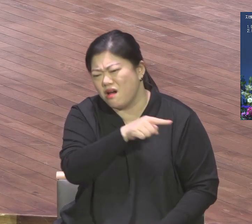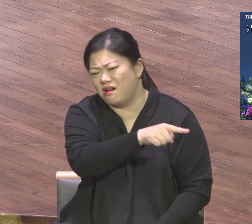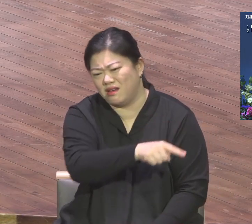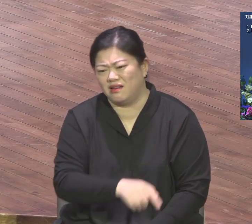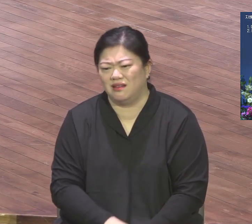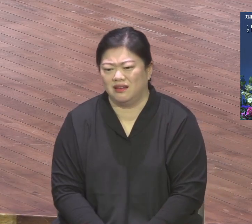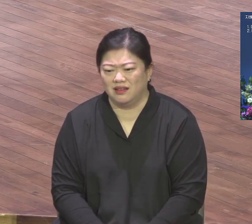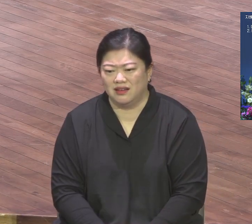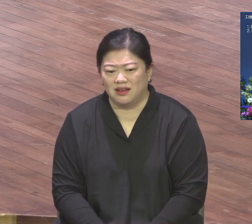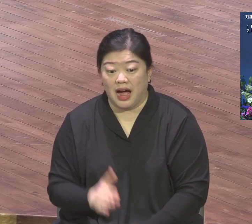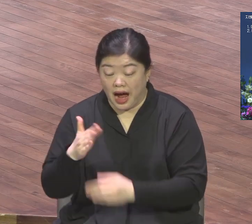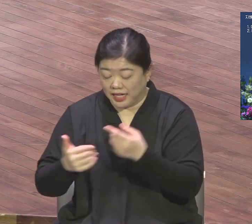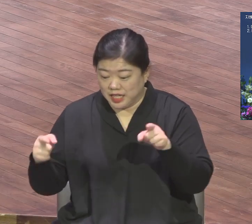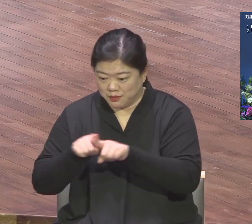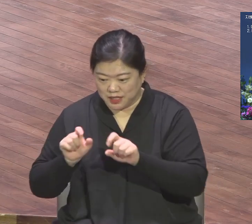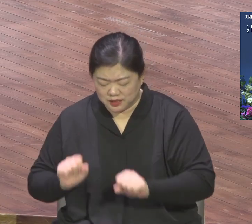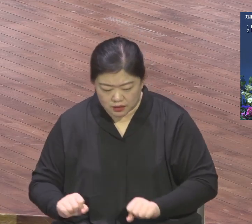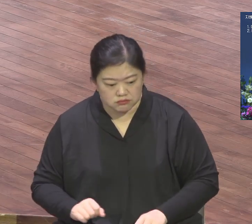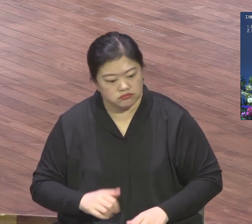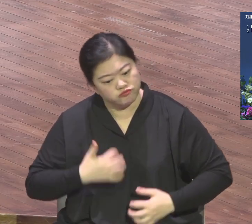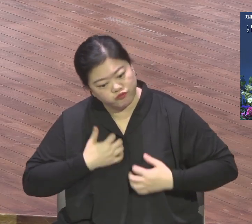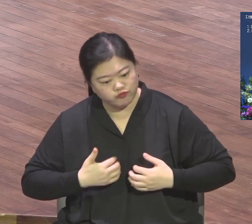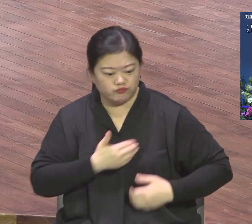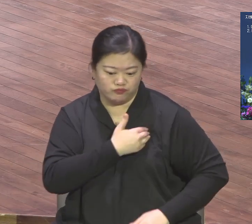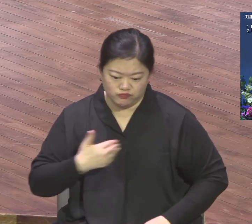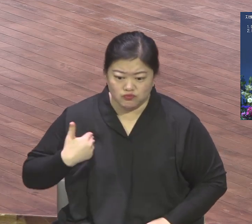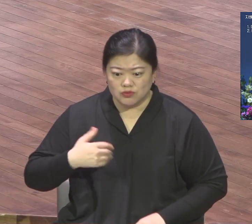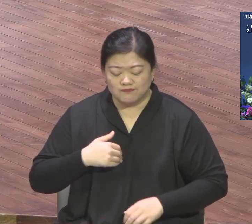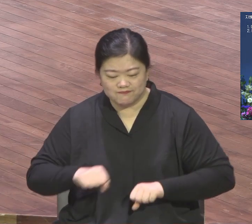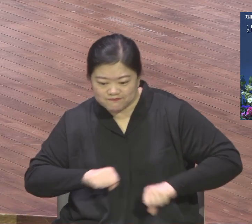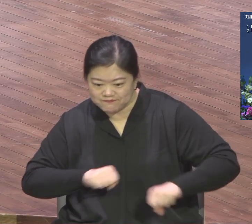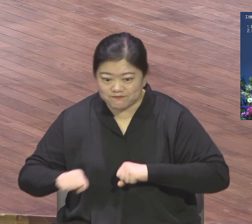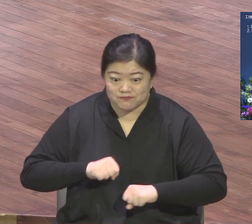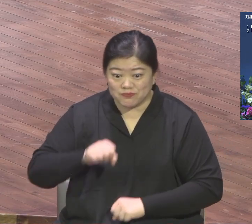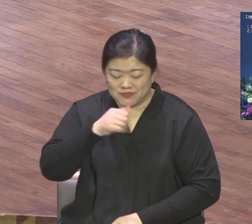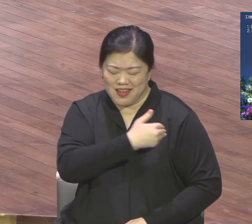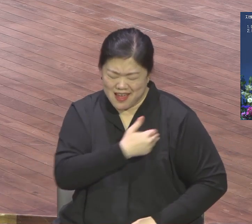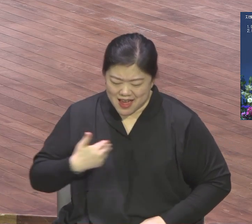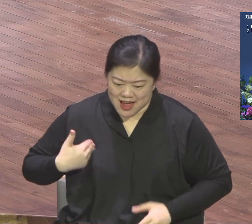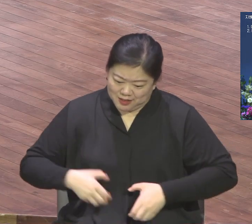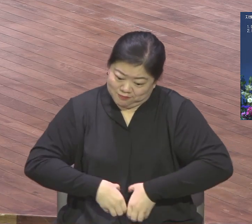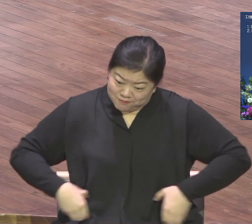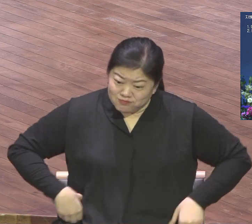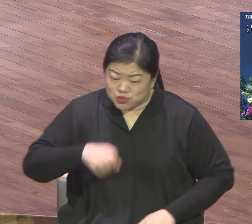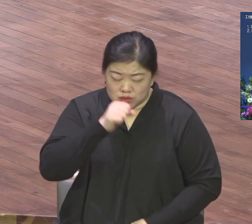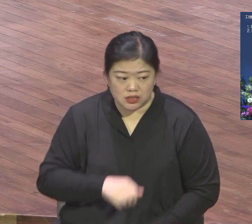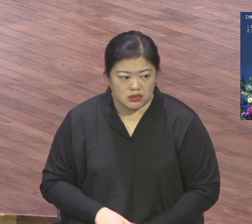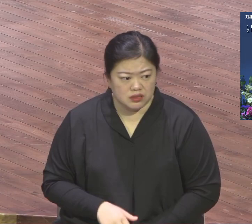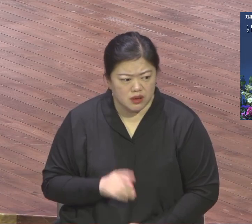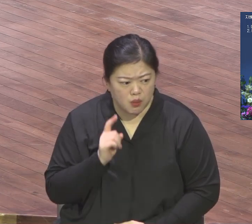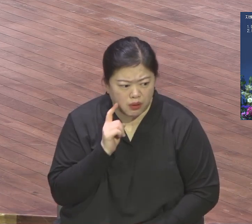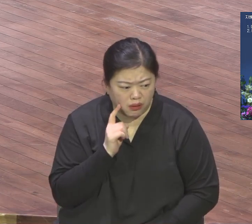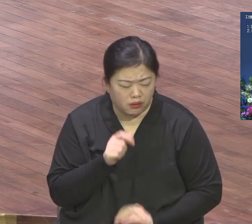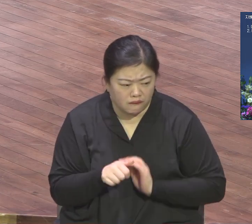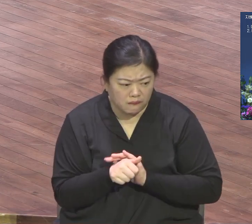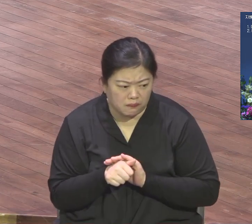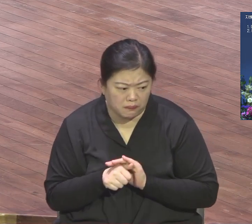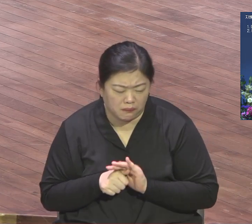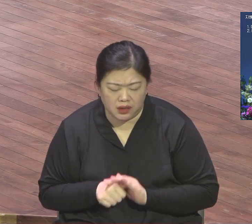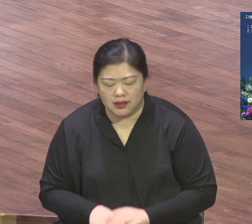주님이 함께 하시면 할 수 있다. 아멘. 적극적인, 적극적인, 적극적인. 겁 없이, 담대하게, 거침없이. 정면 돌파.